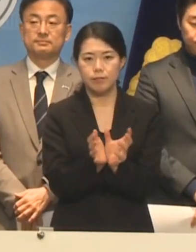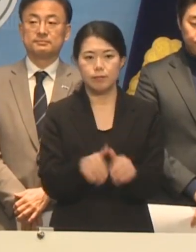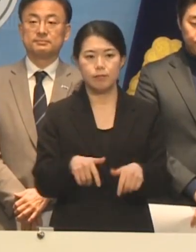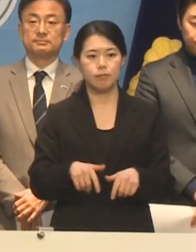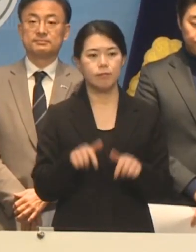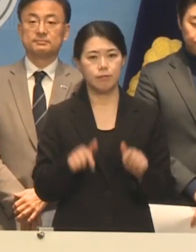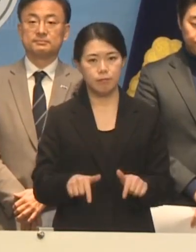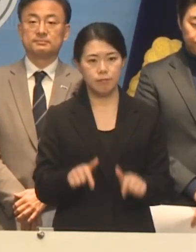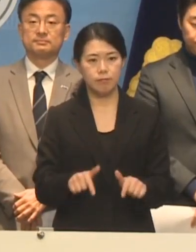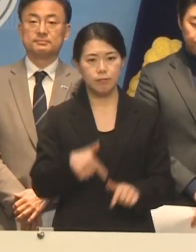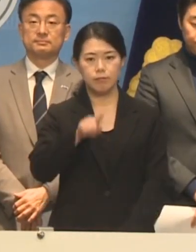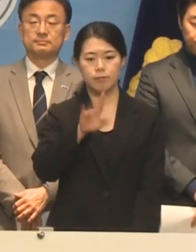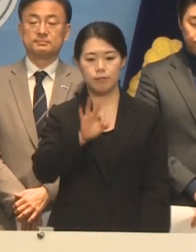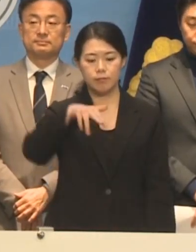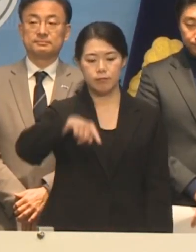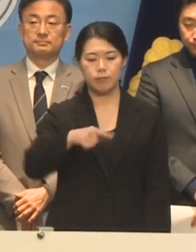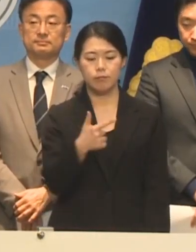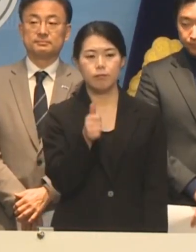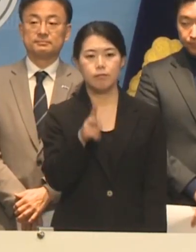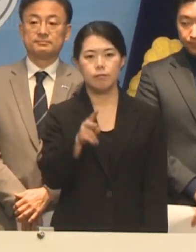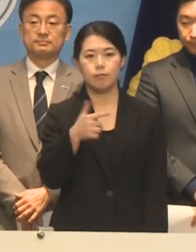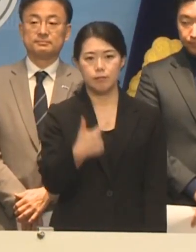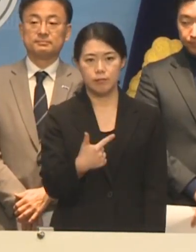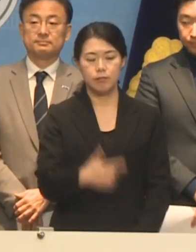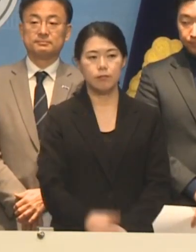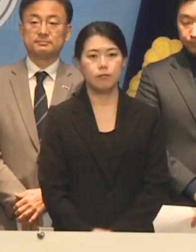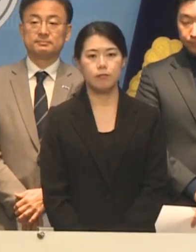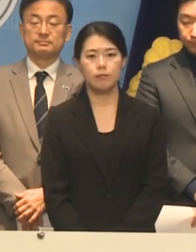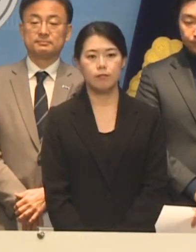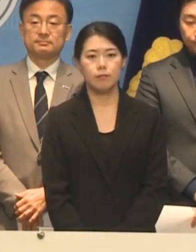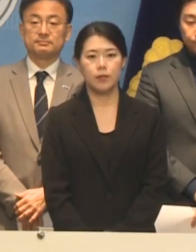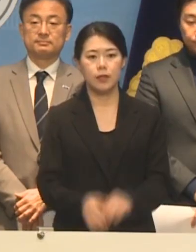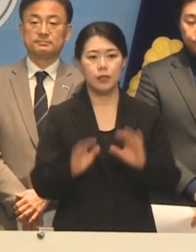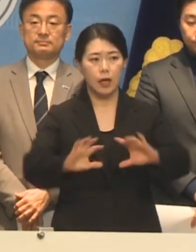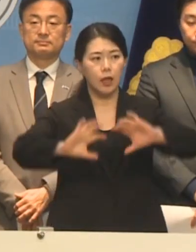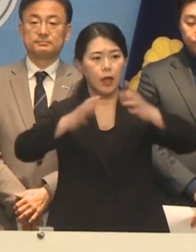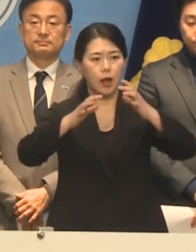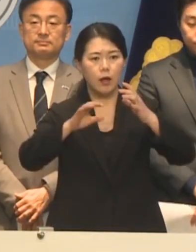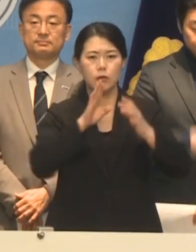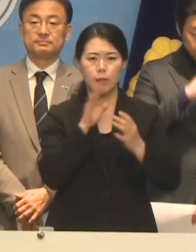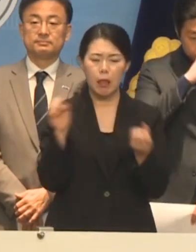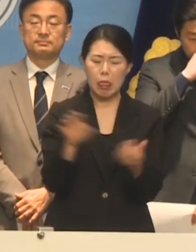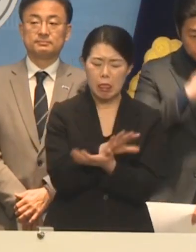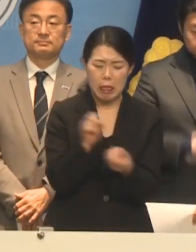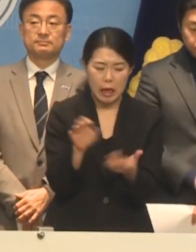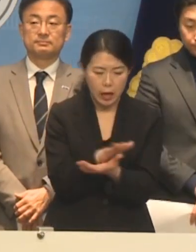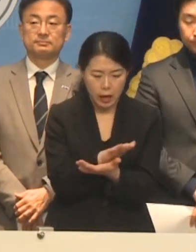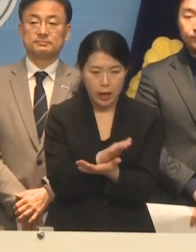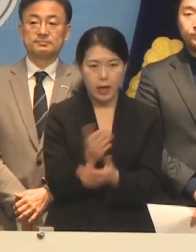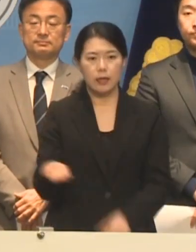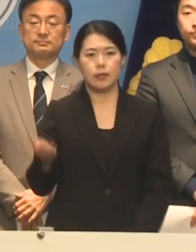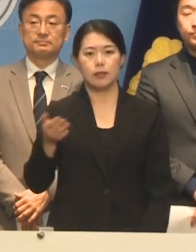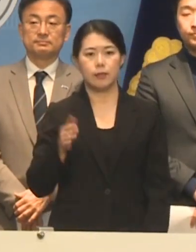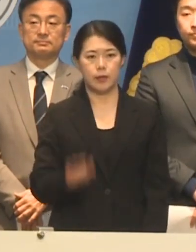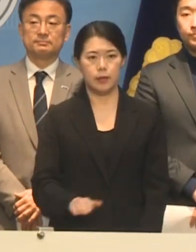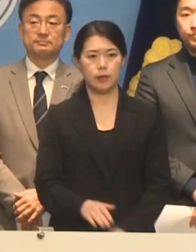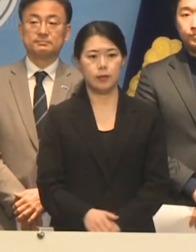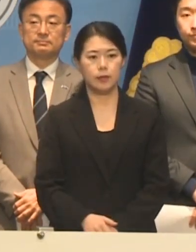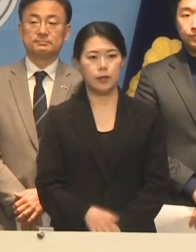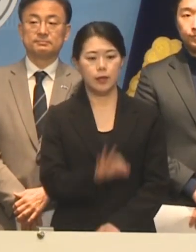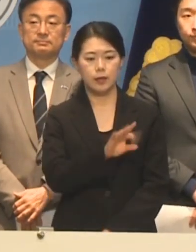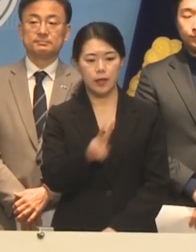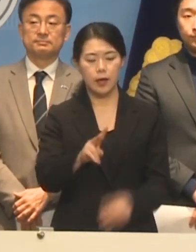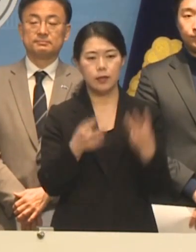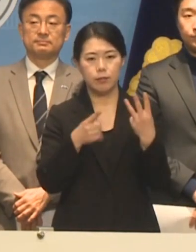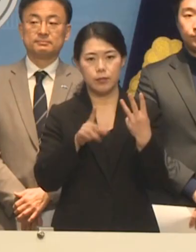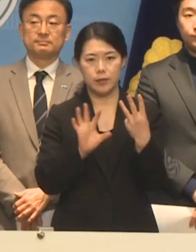간사 강준현 위원입니다. 시국이 어수선합니다. 그런 가운데도 저희 야3당